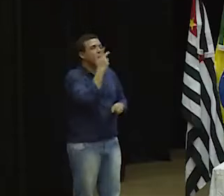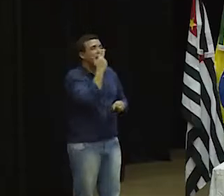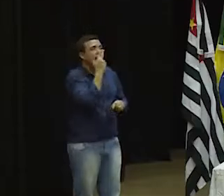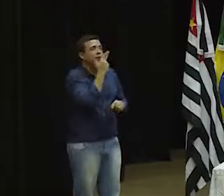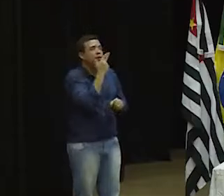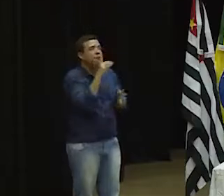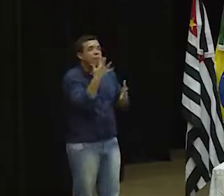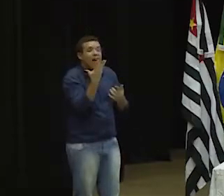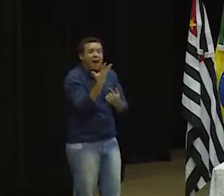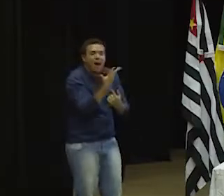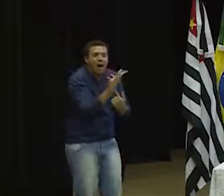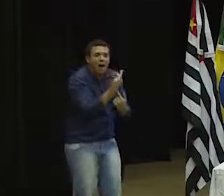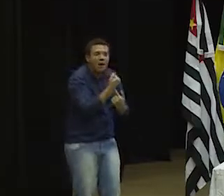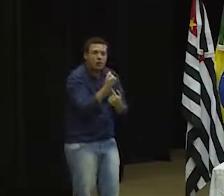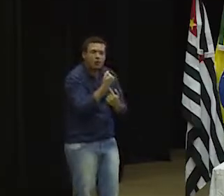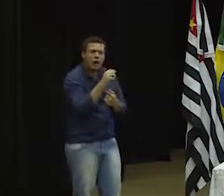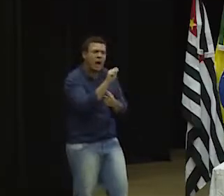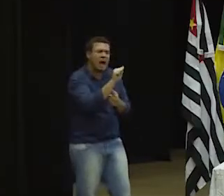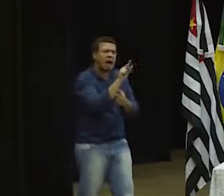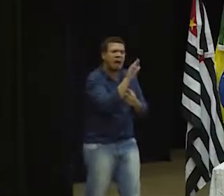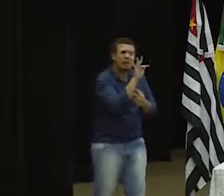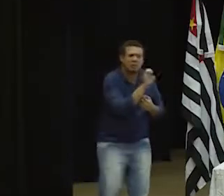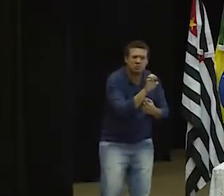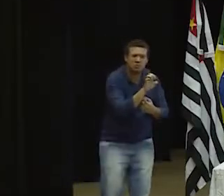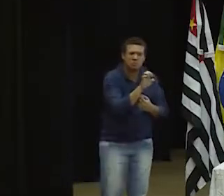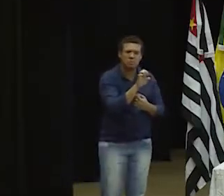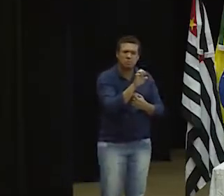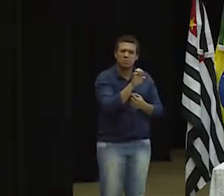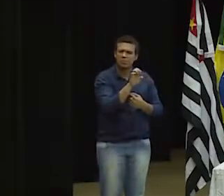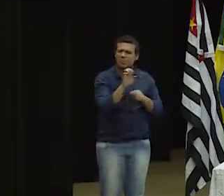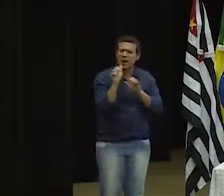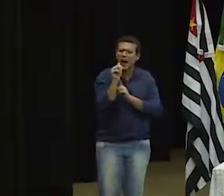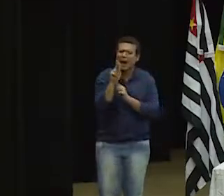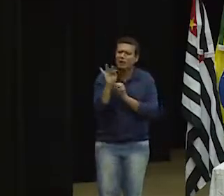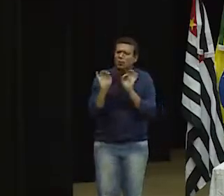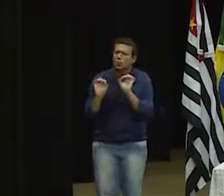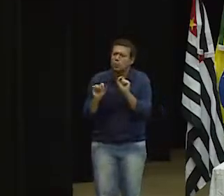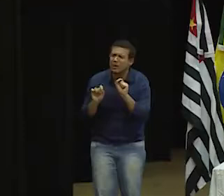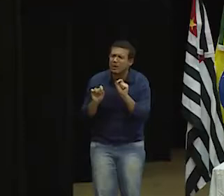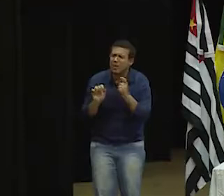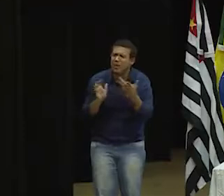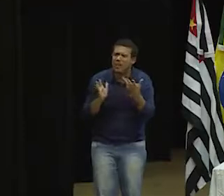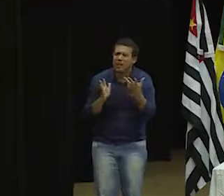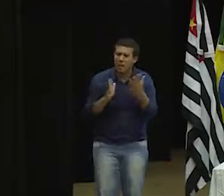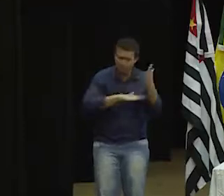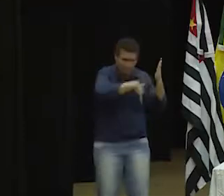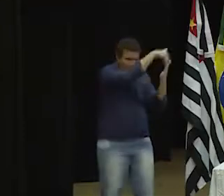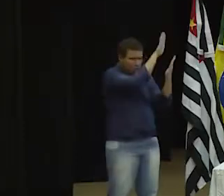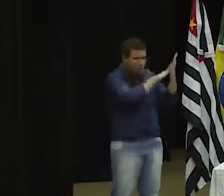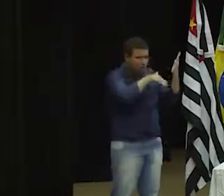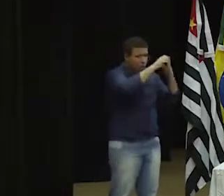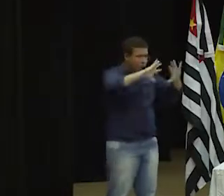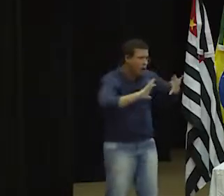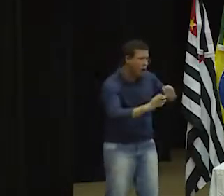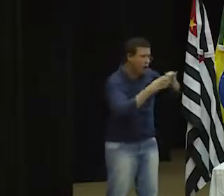A literatura é uma arte. Mas que tipo de arte? É como